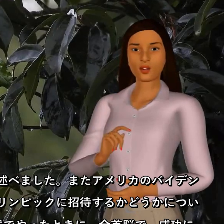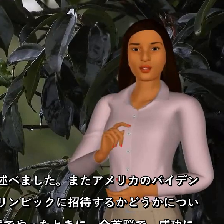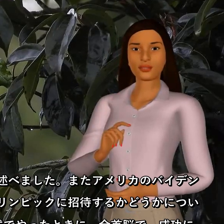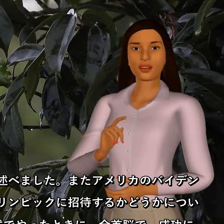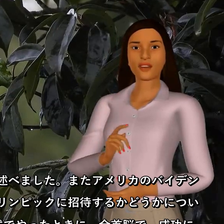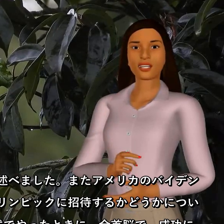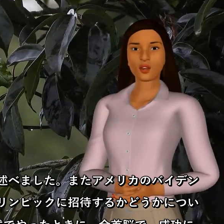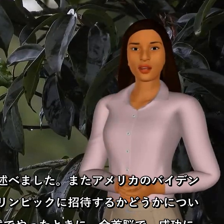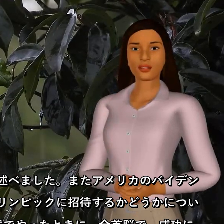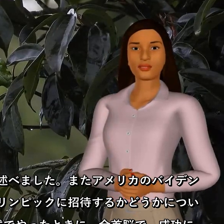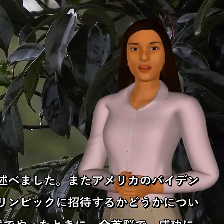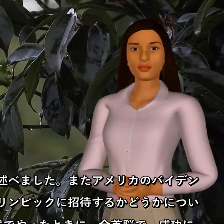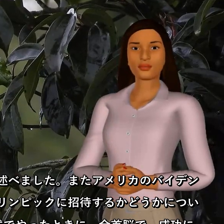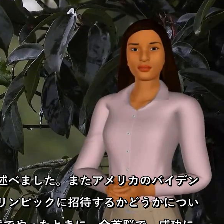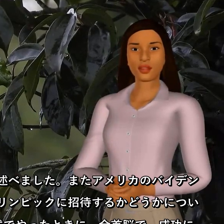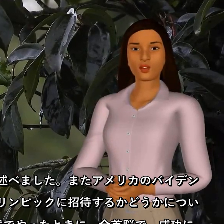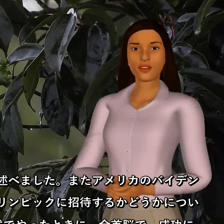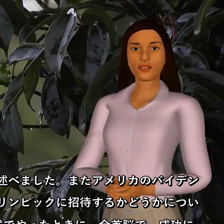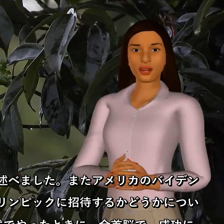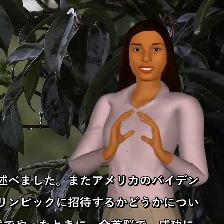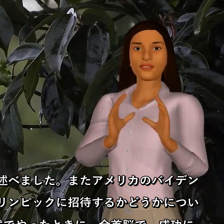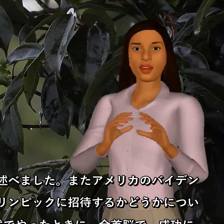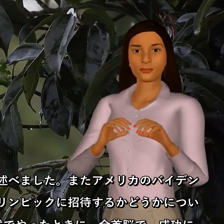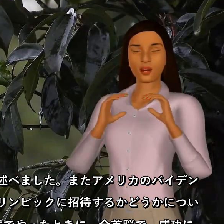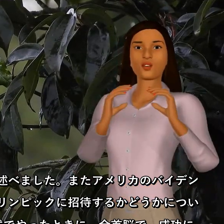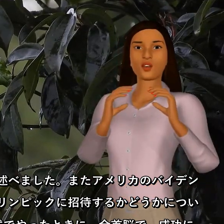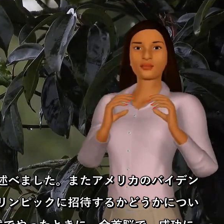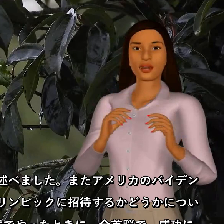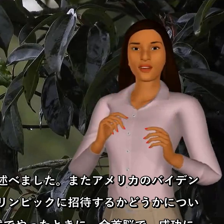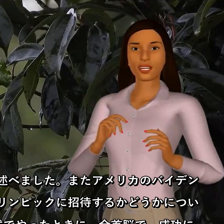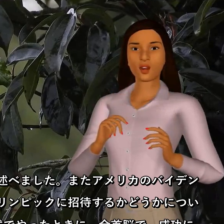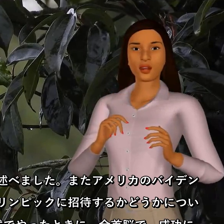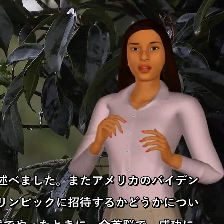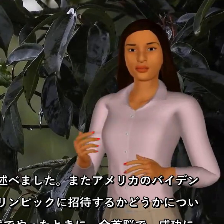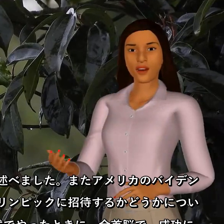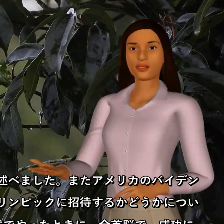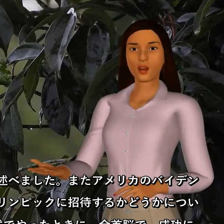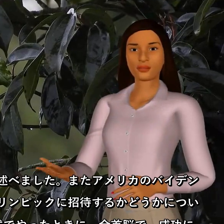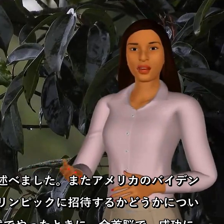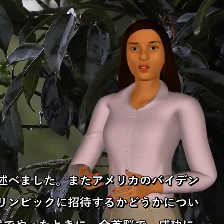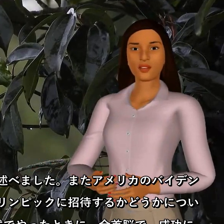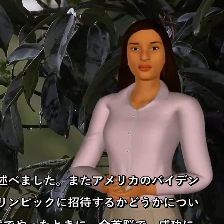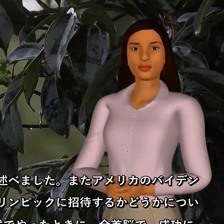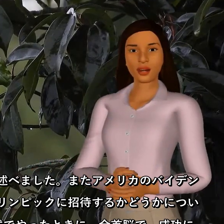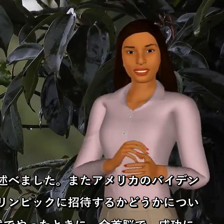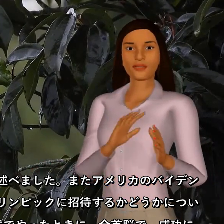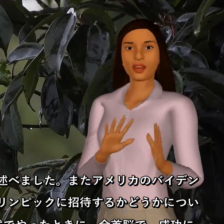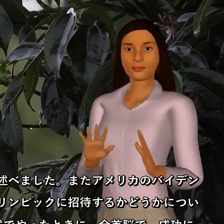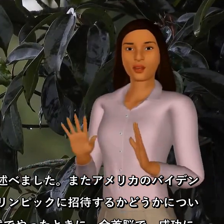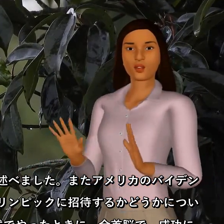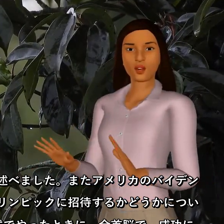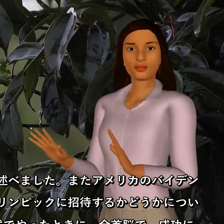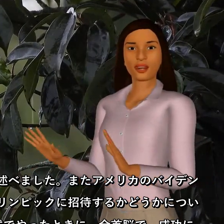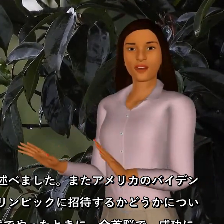談をテレビ形式でやった時に、全首脳で、成功に導くことで一致しているので、当然、そういう